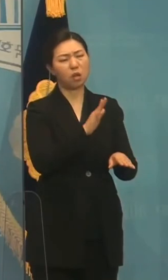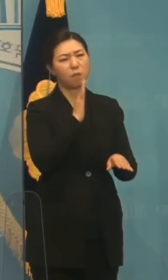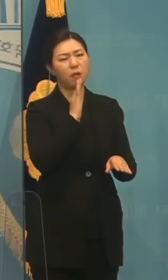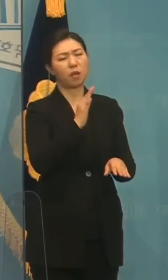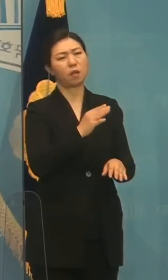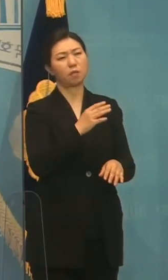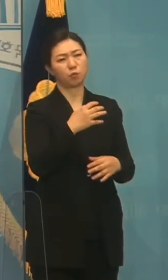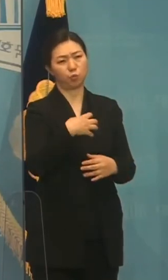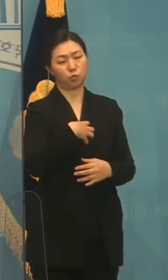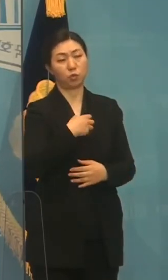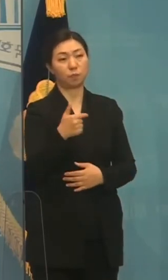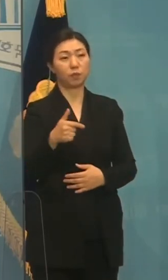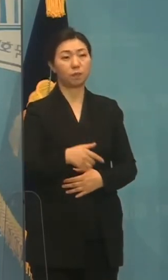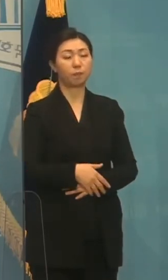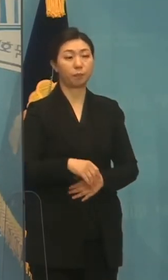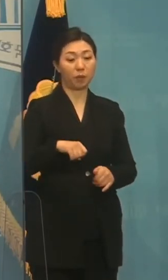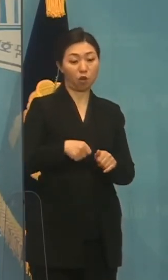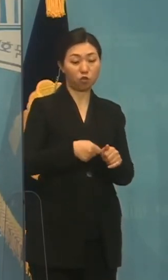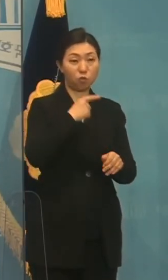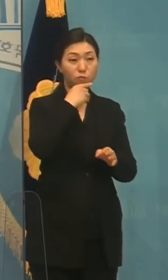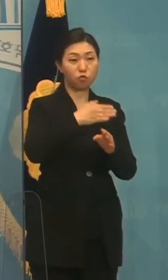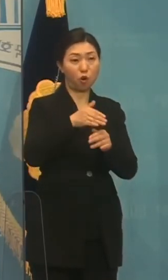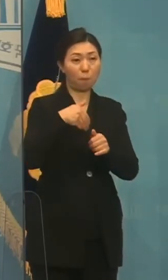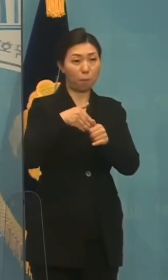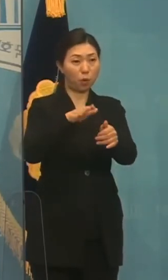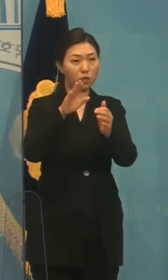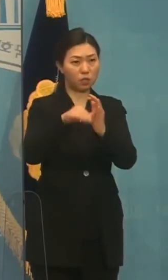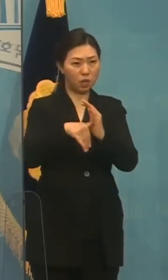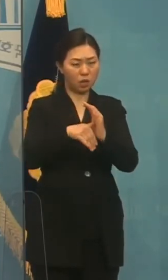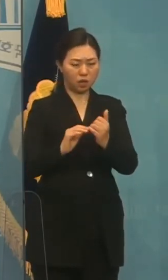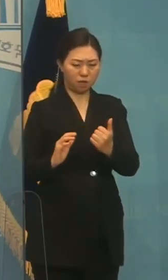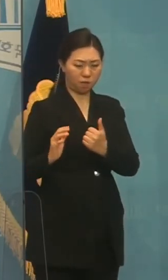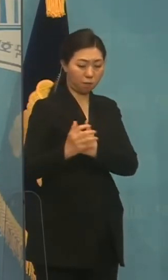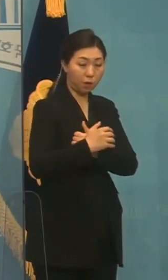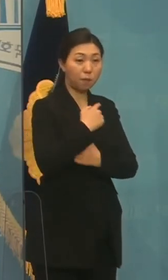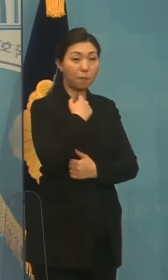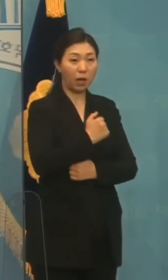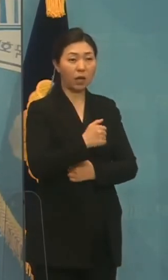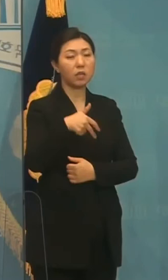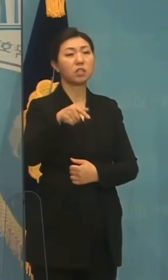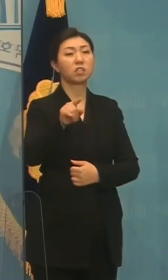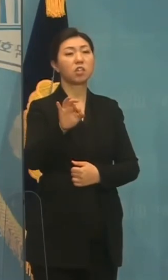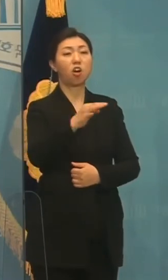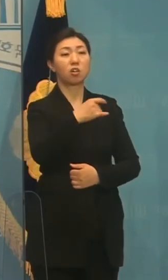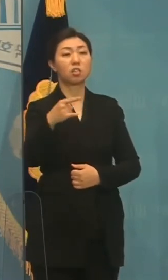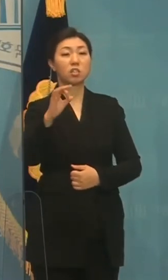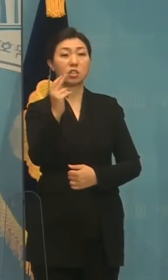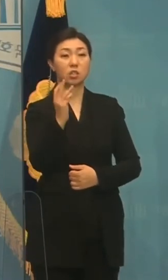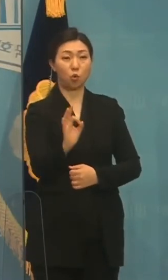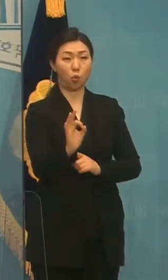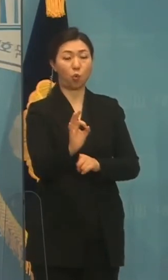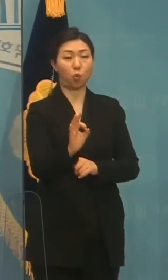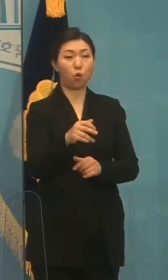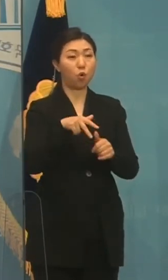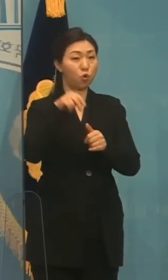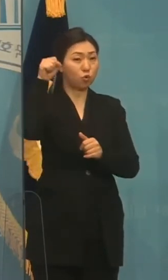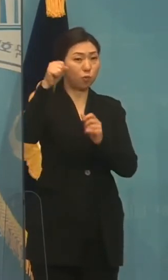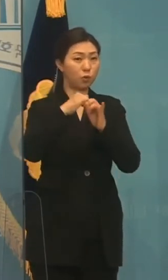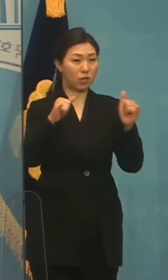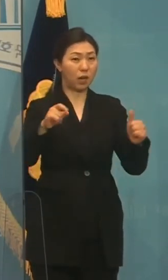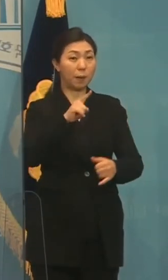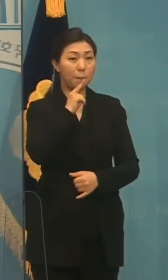그러나 강제 북송 결정을 굳고 옹호했던 정기용 후보자의 발언에서 탈북을